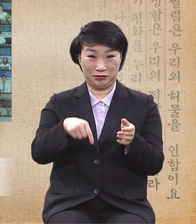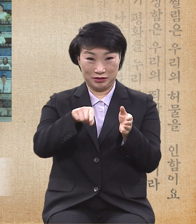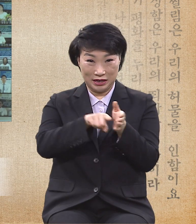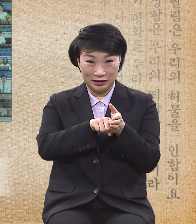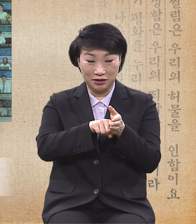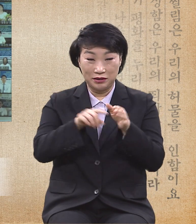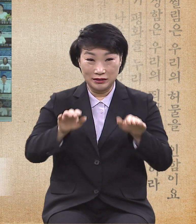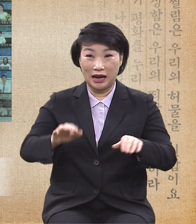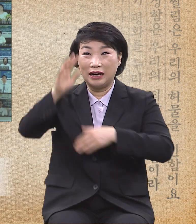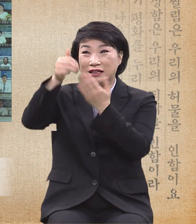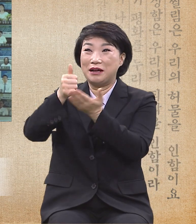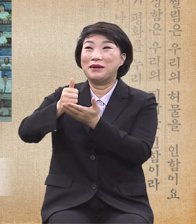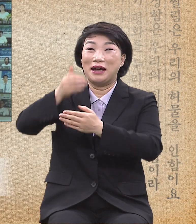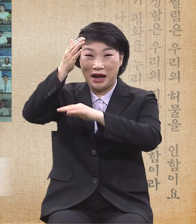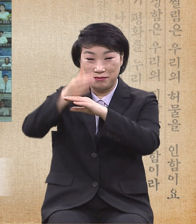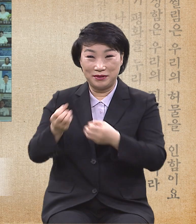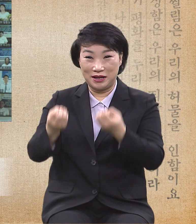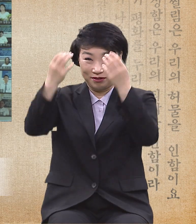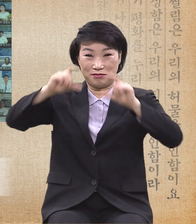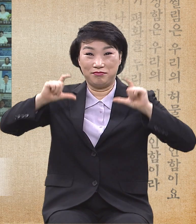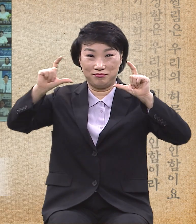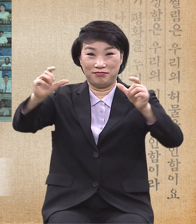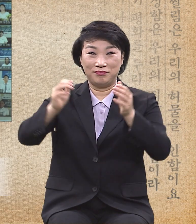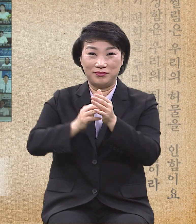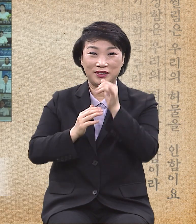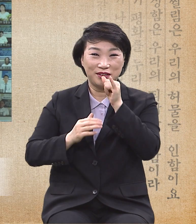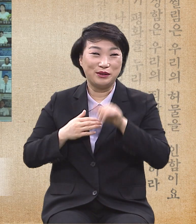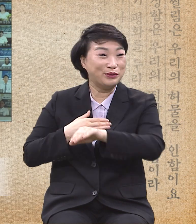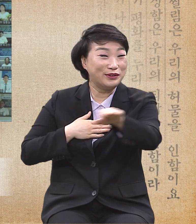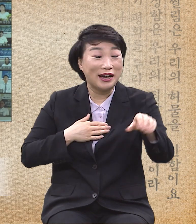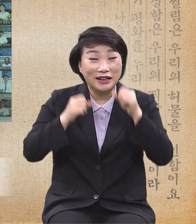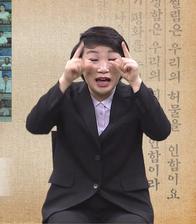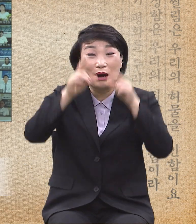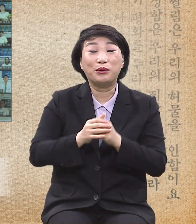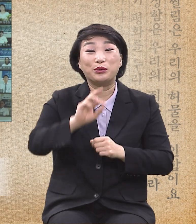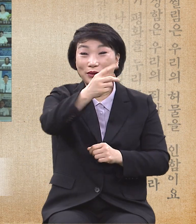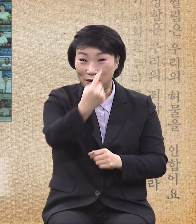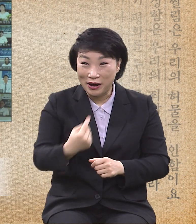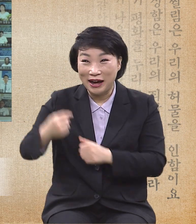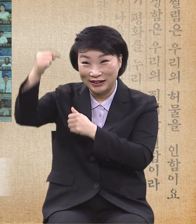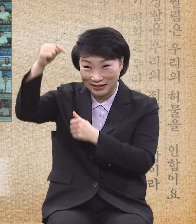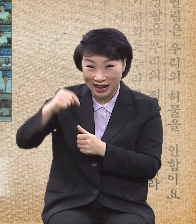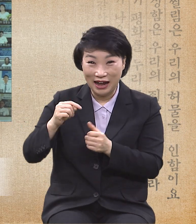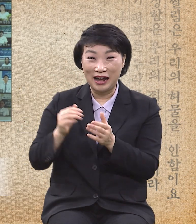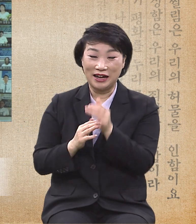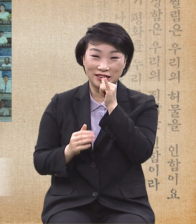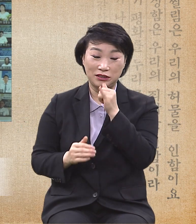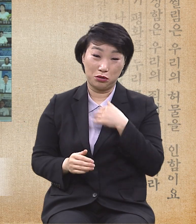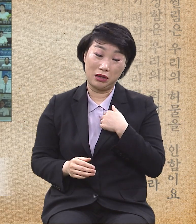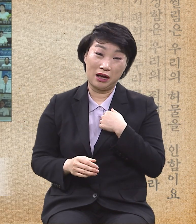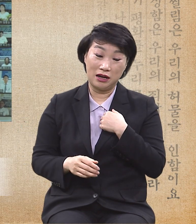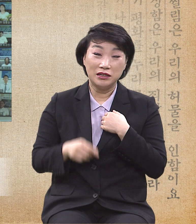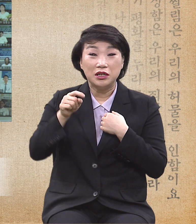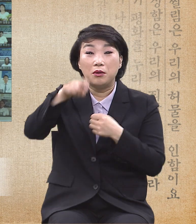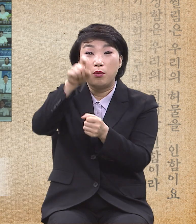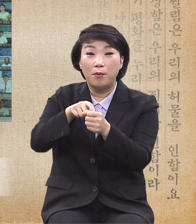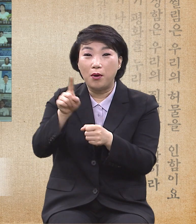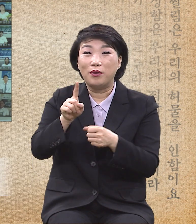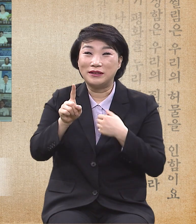하고 하나님이 감사절을 만들어서 깨닫고 돌아와라 하는 목적은 타락하지